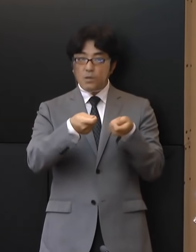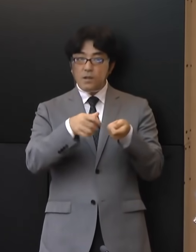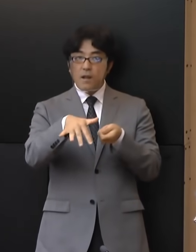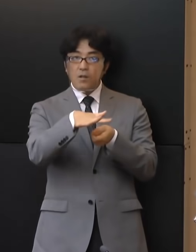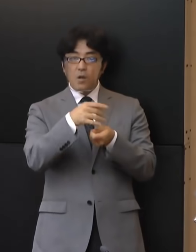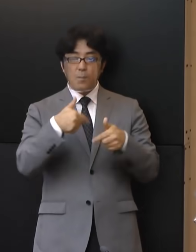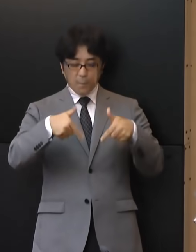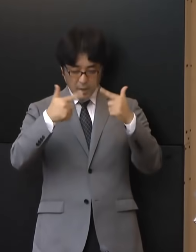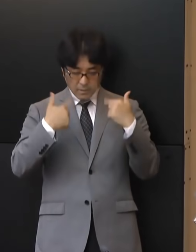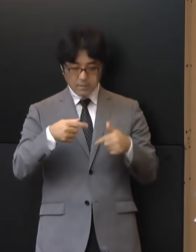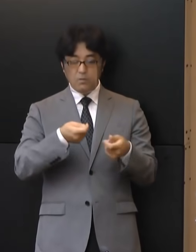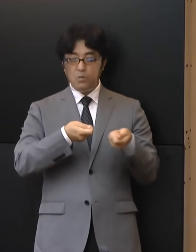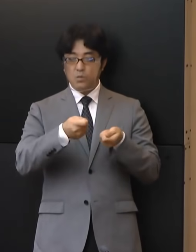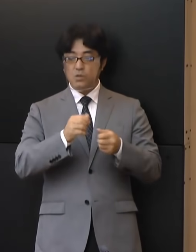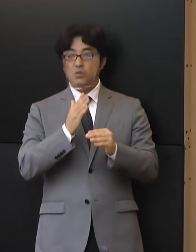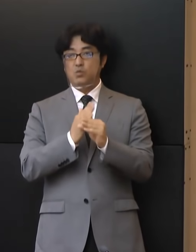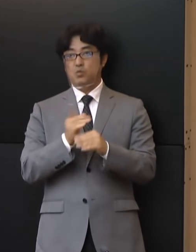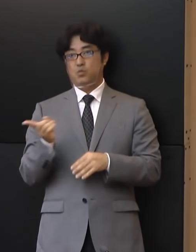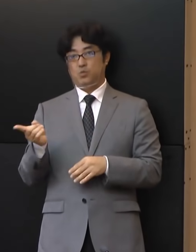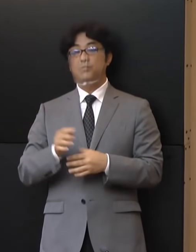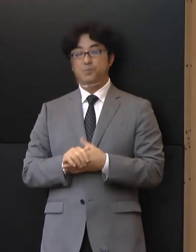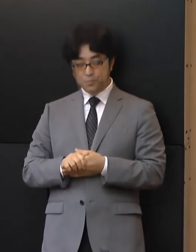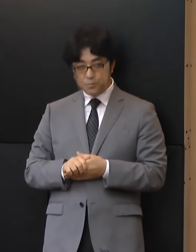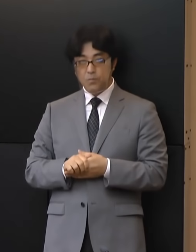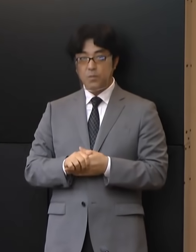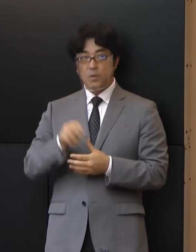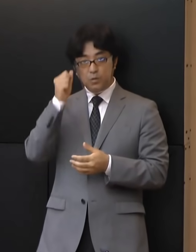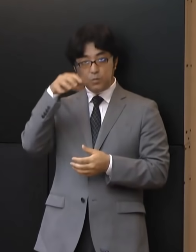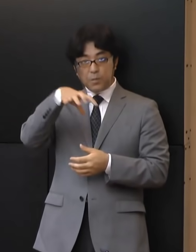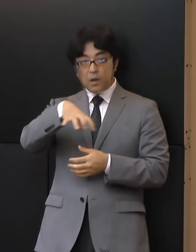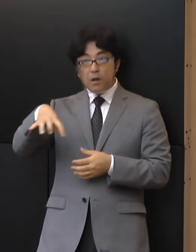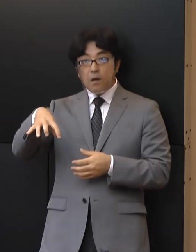ております。で、宿泊施設が